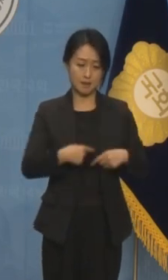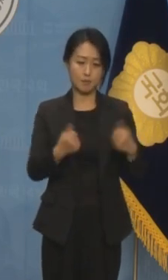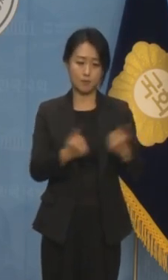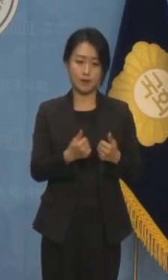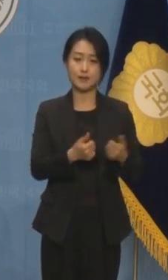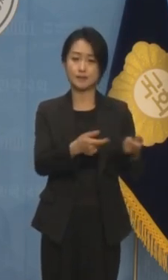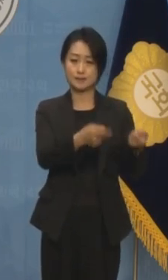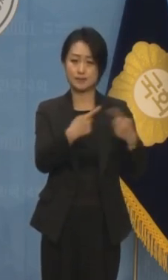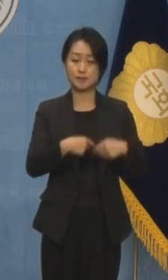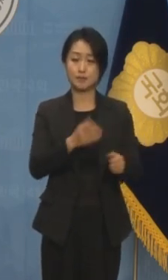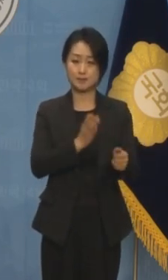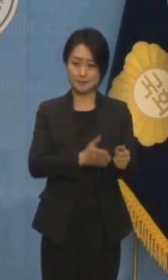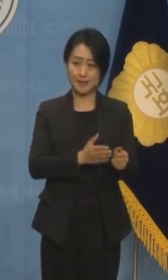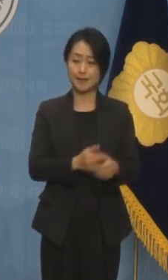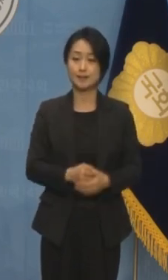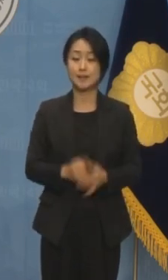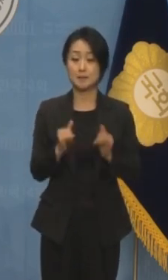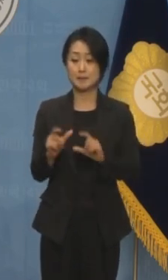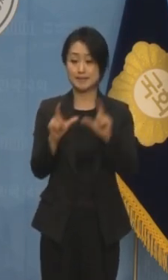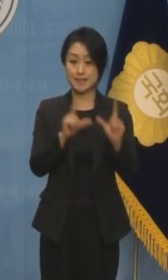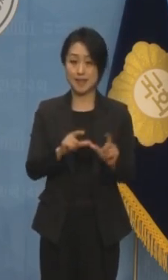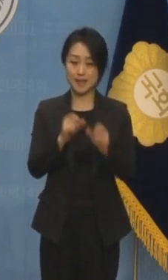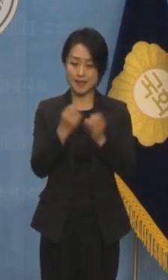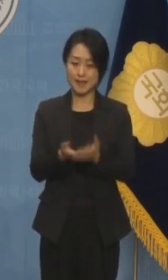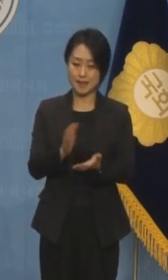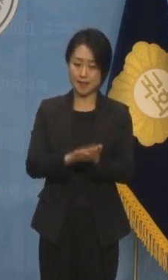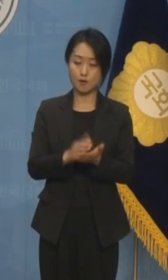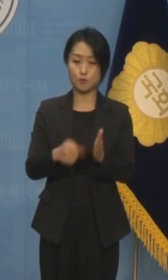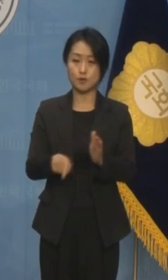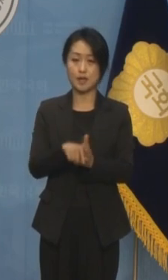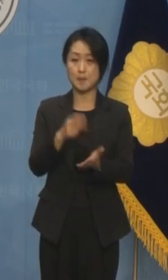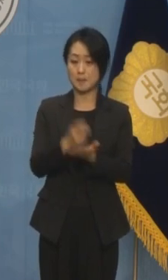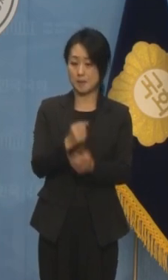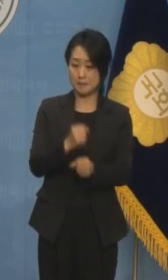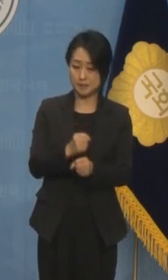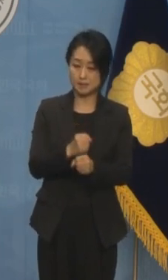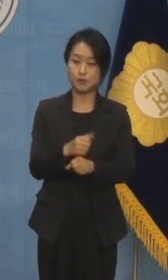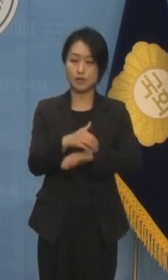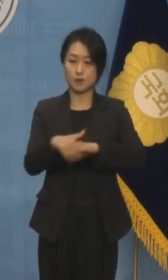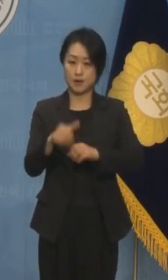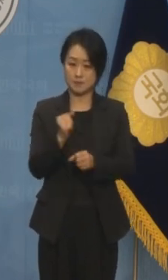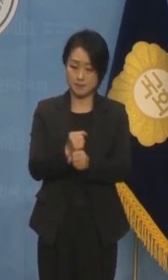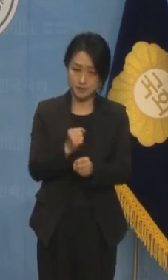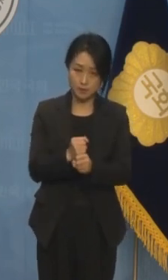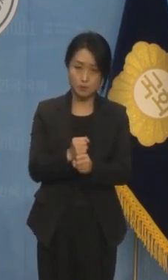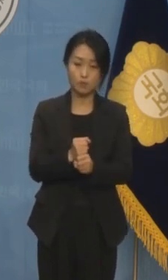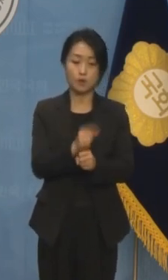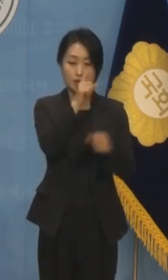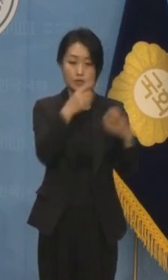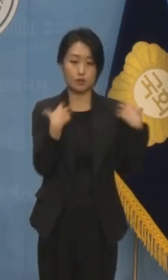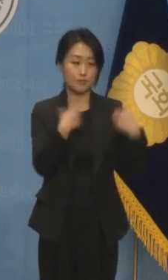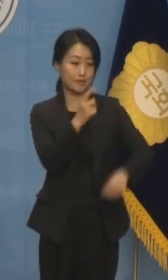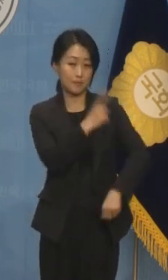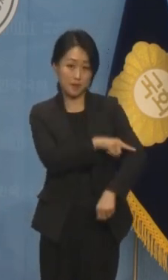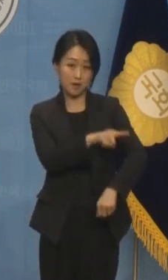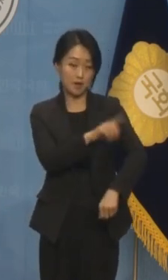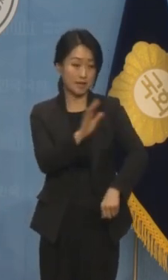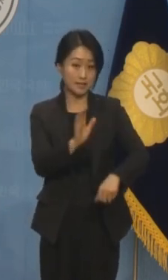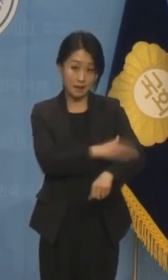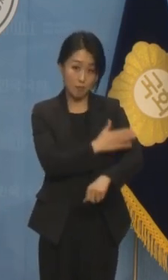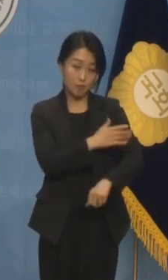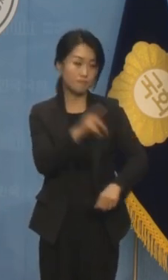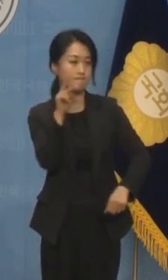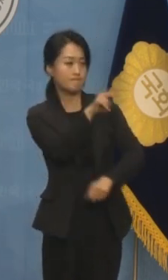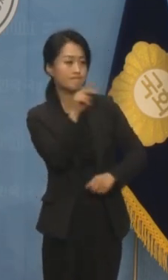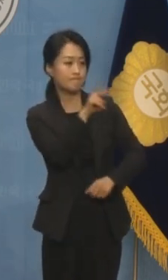다하십시오. 민생을 개선하기 위한 입법과 제도 개선, 행정부의 무능과 잘못을 바로잡기